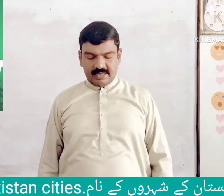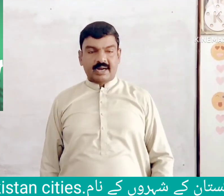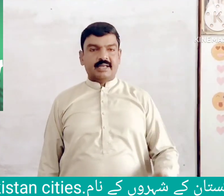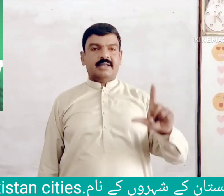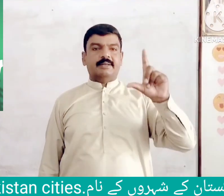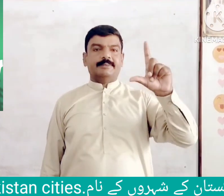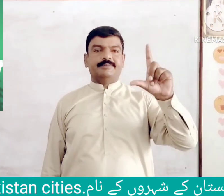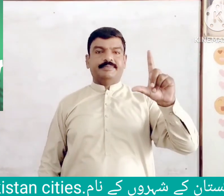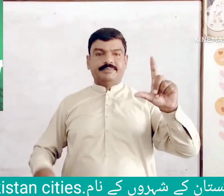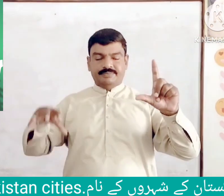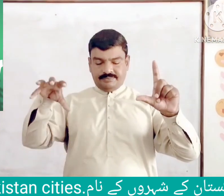स्थान, लाड़काना।